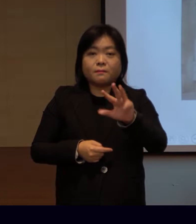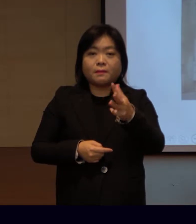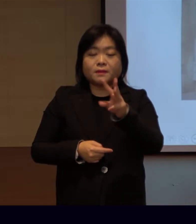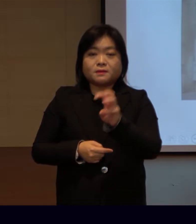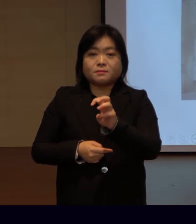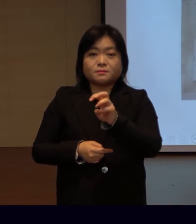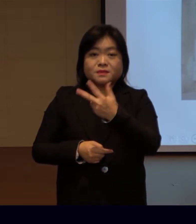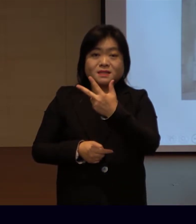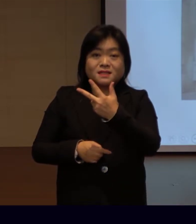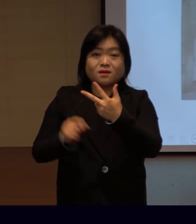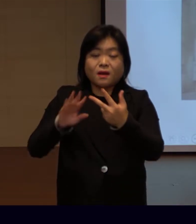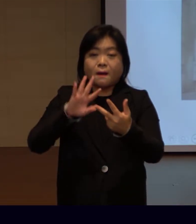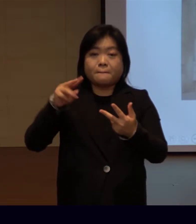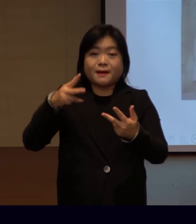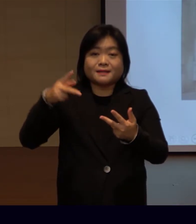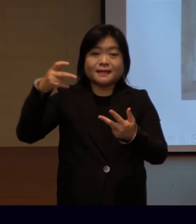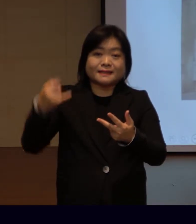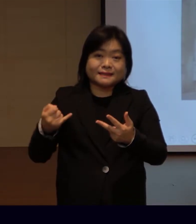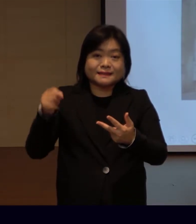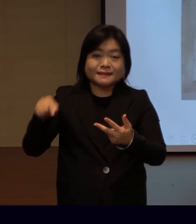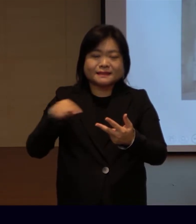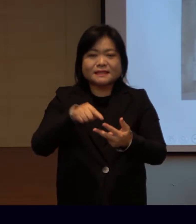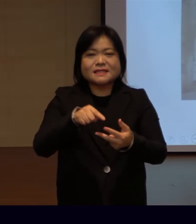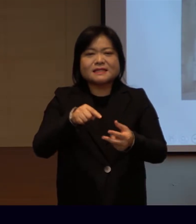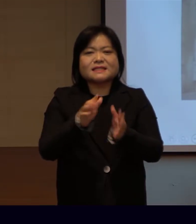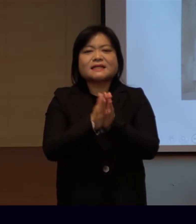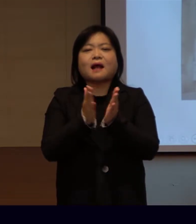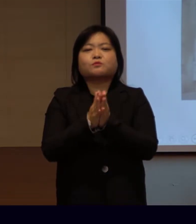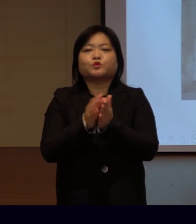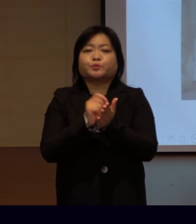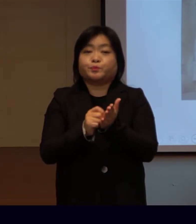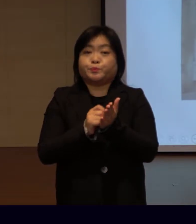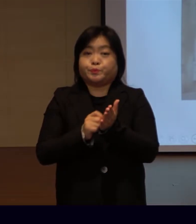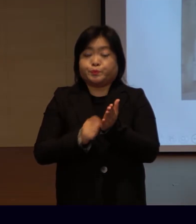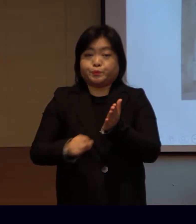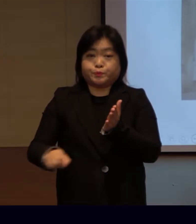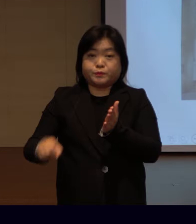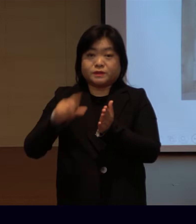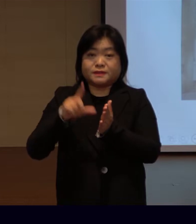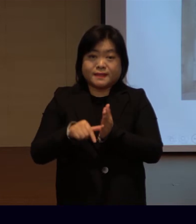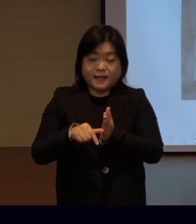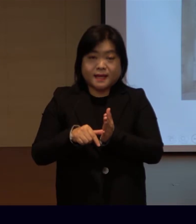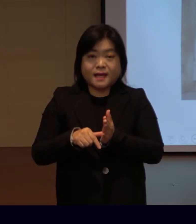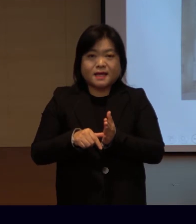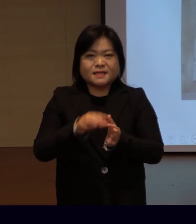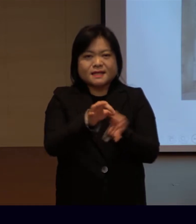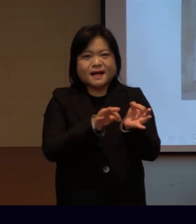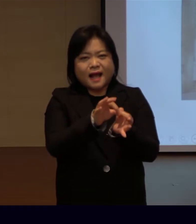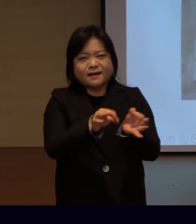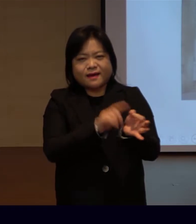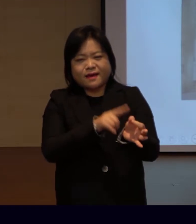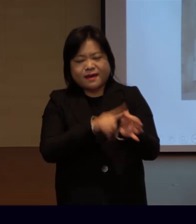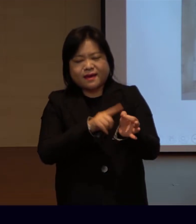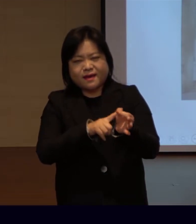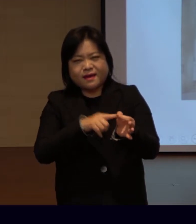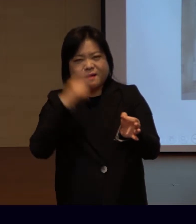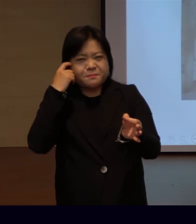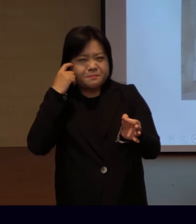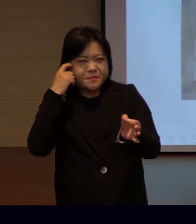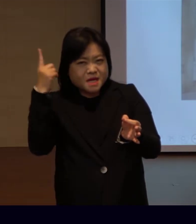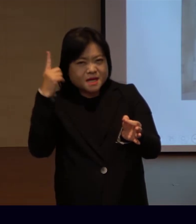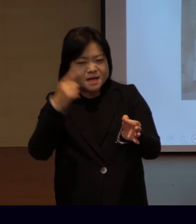1837년에 오노레 드 발자크는 이 작품을 쟈 뱅상 드 뷰리에게서 그